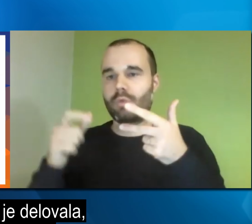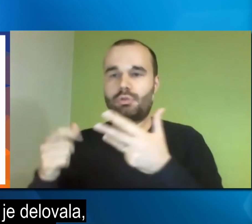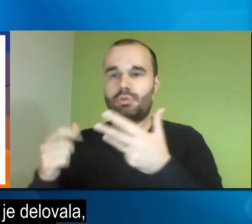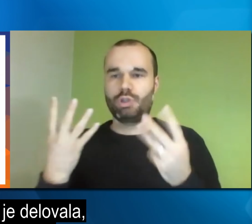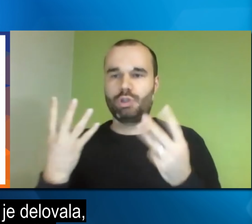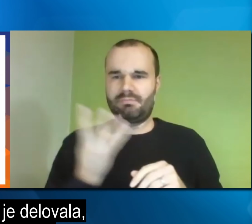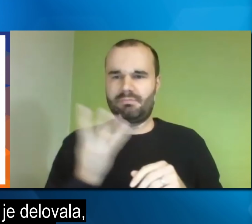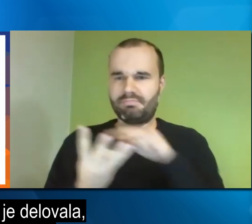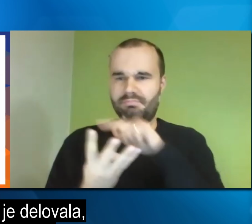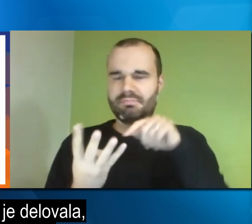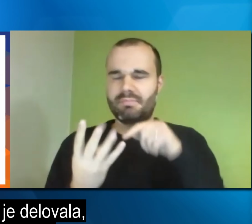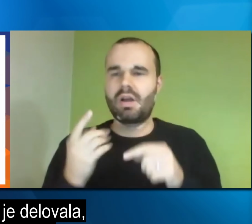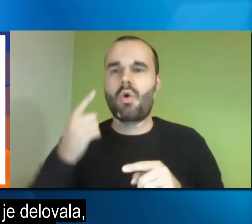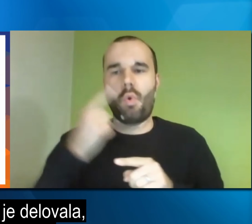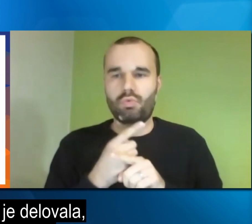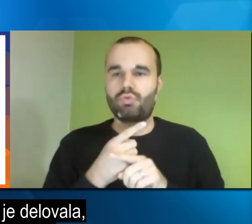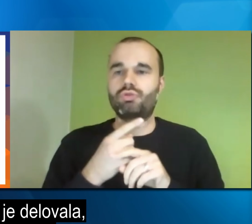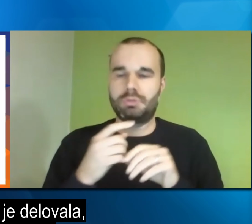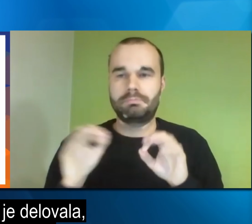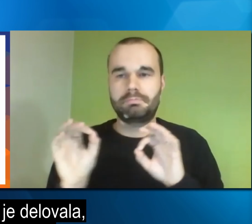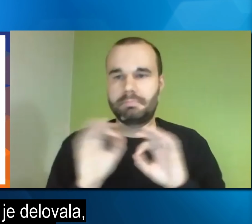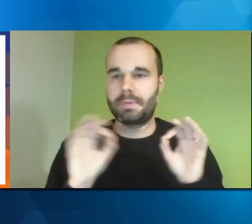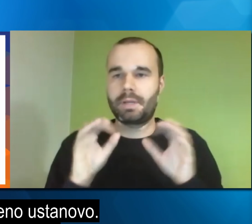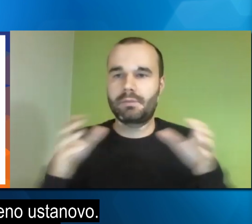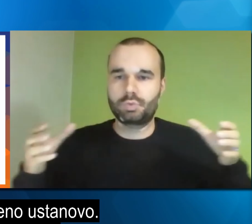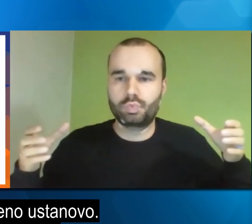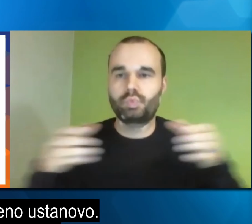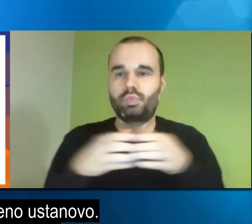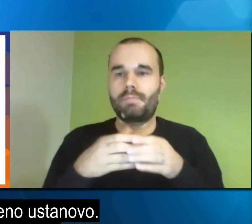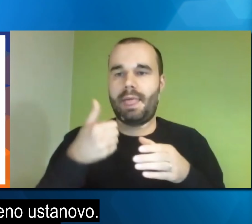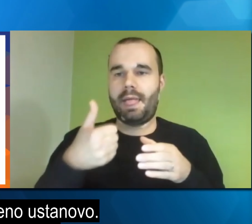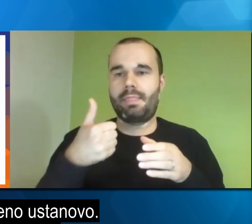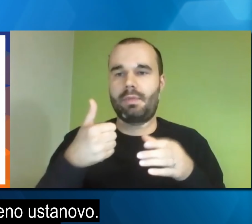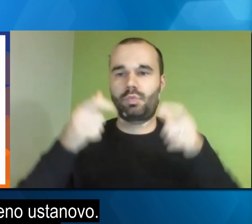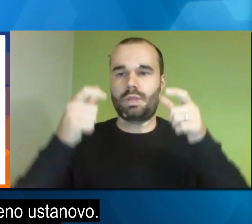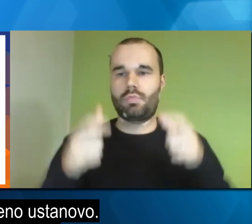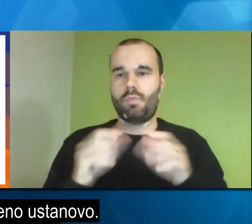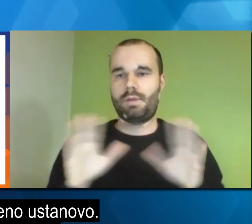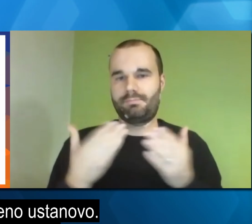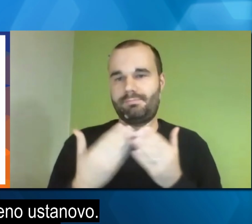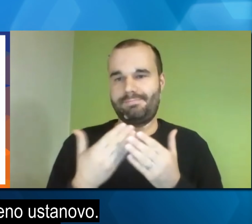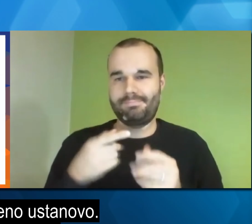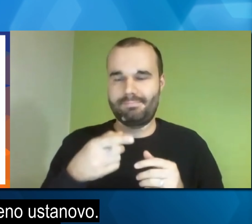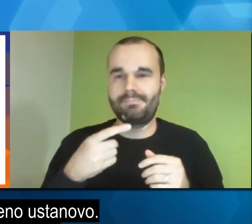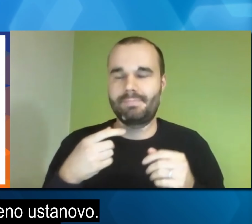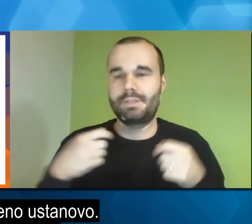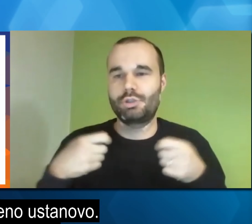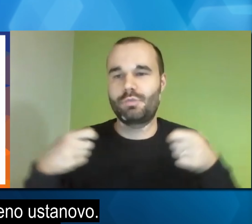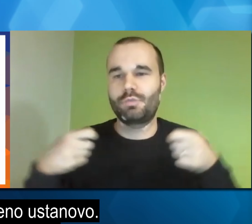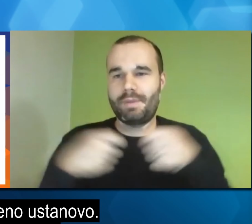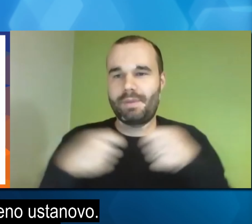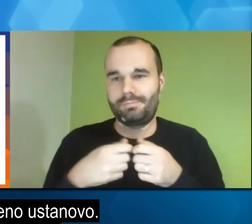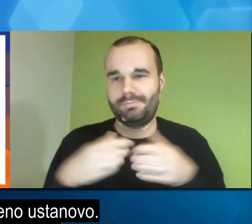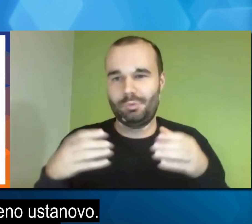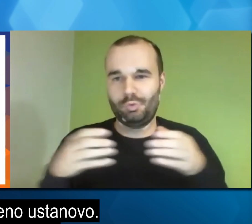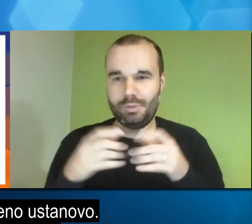Torej 4 ustanove, vsaka posebej je delovala, nato pa so se odločili, da se združijo v eno ustanovo. In